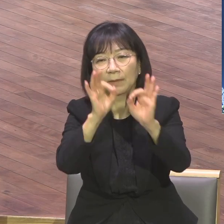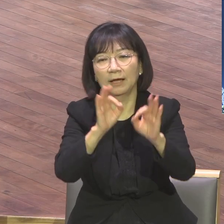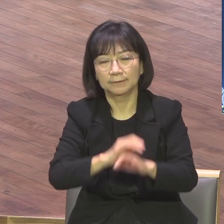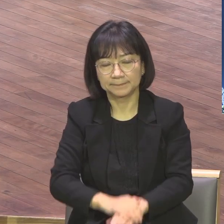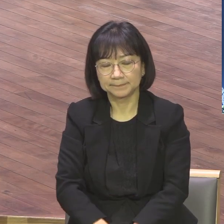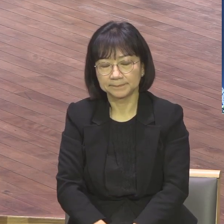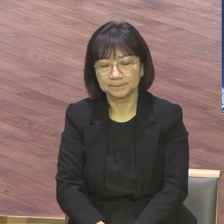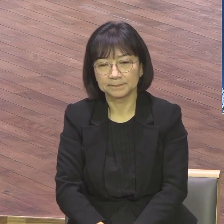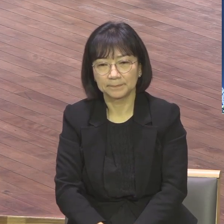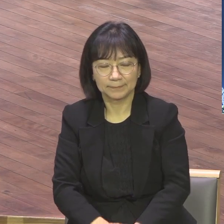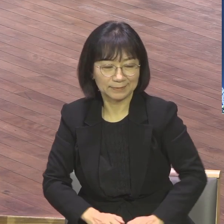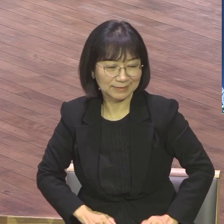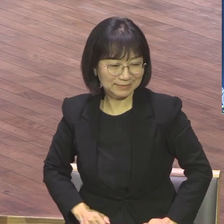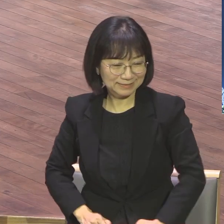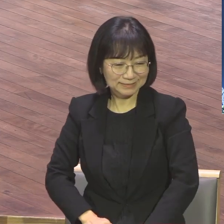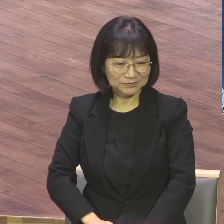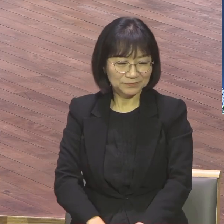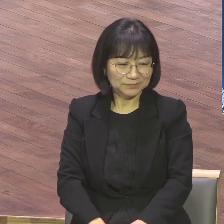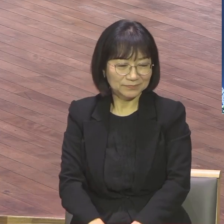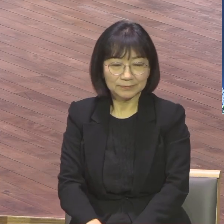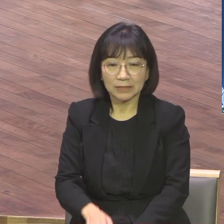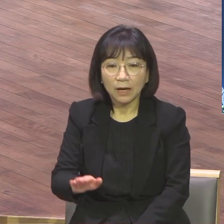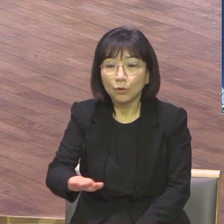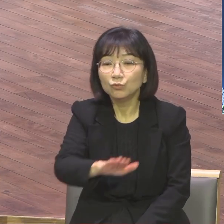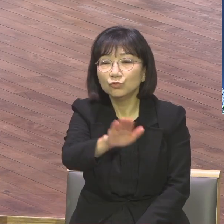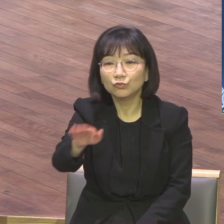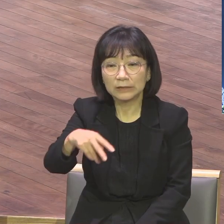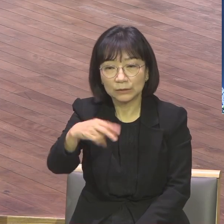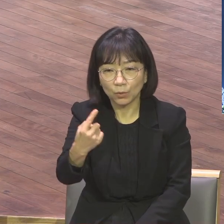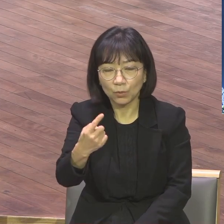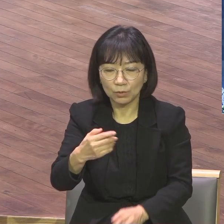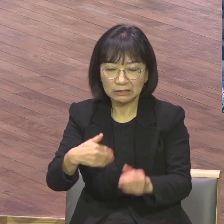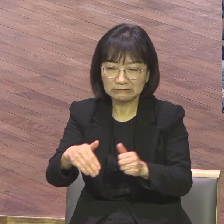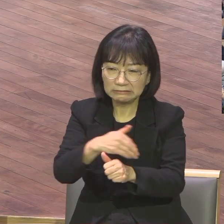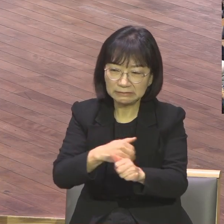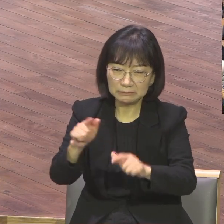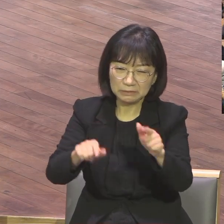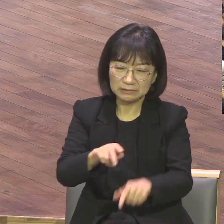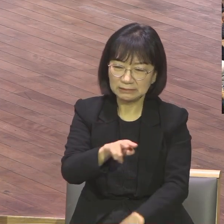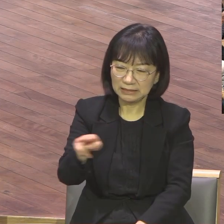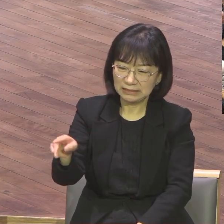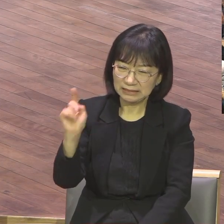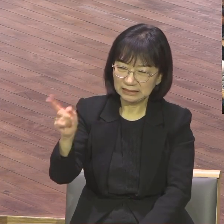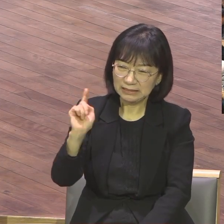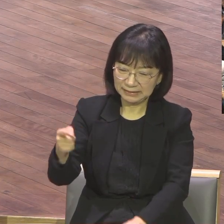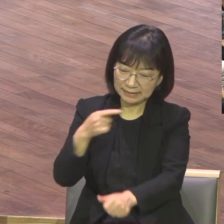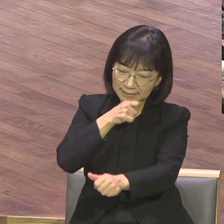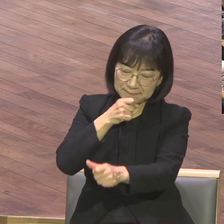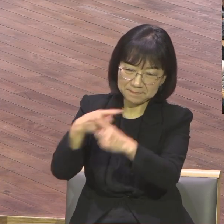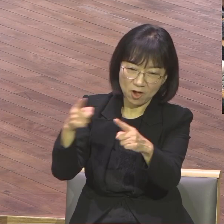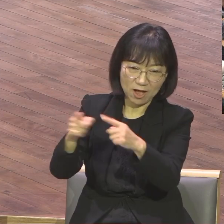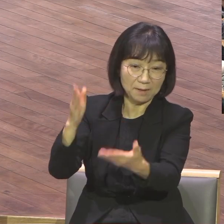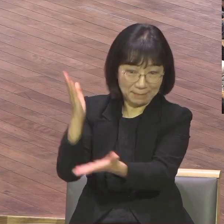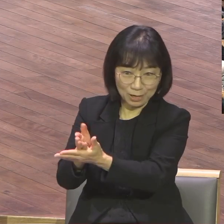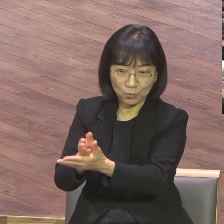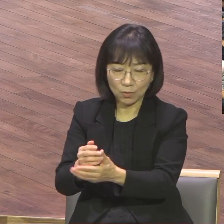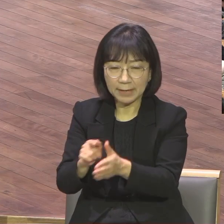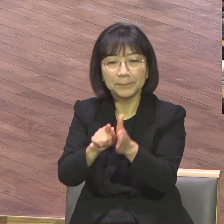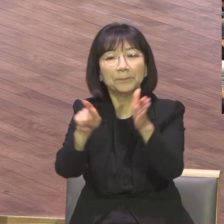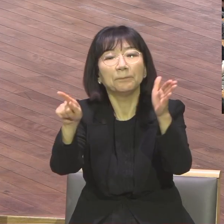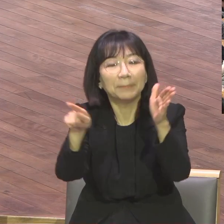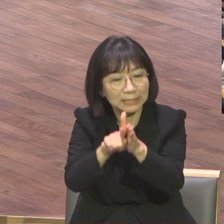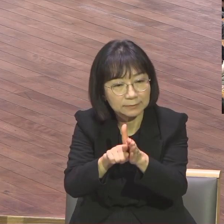실망시킬 수도 있어요. 그런데 여러분 뭘 봐야 되느냐. 그 사람 믿어보시 바랍니다. 그게 본론 인생. 같이 통하는 본론